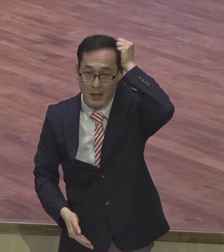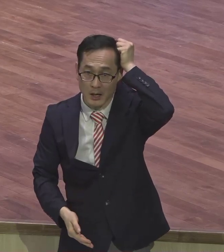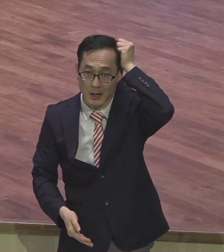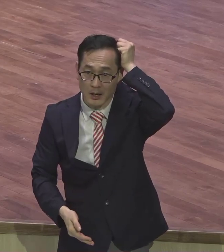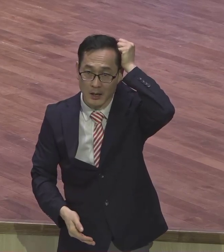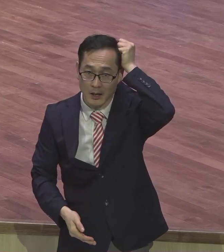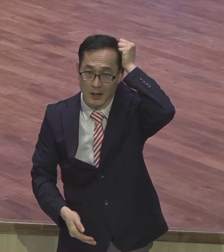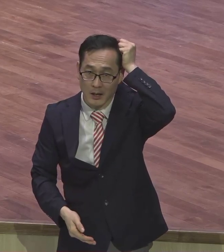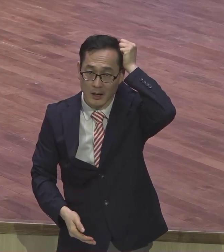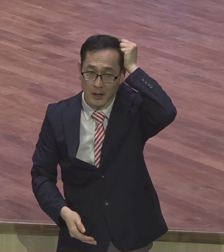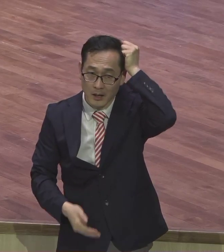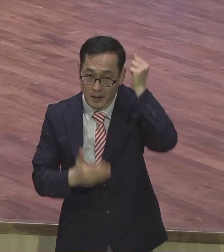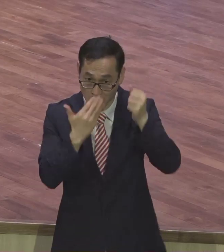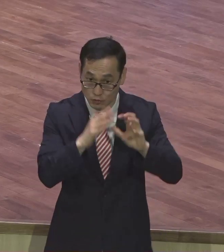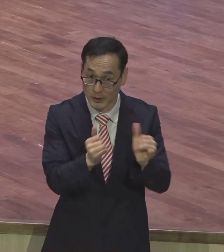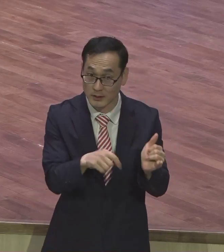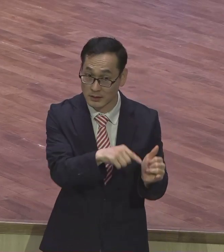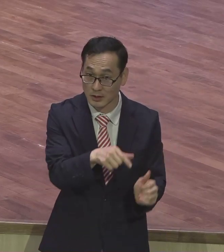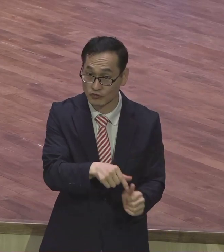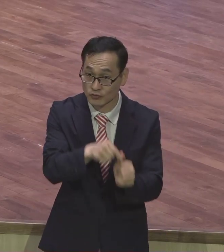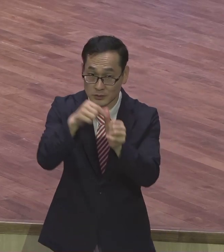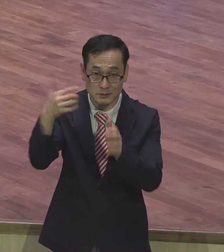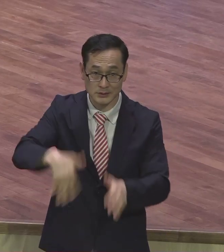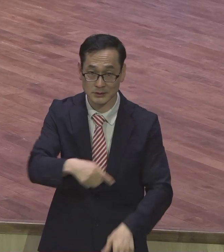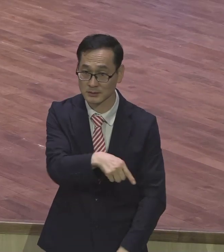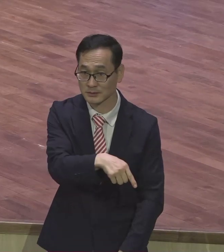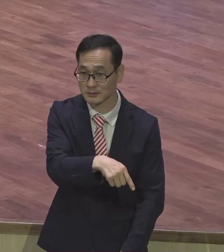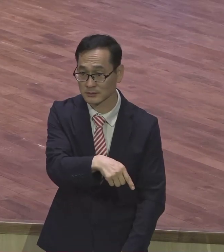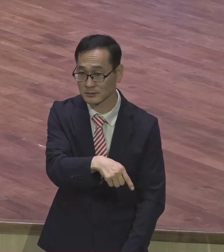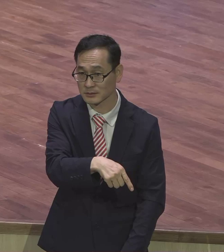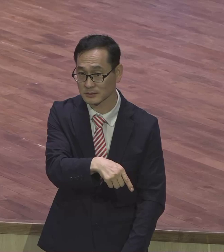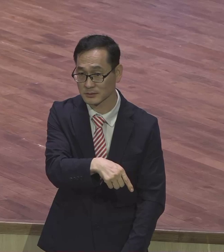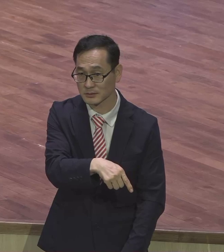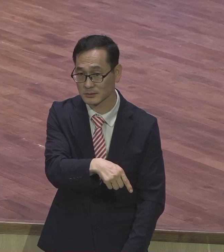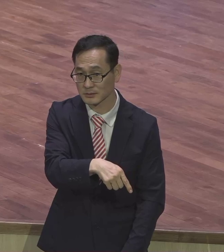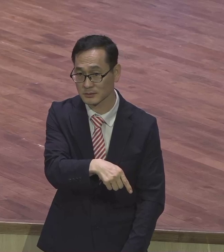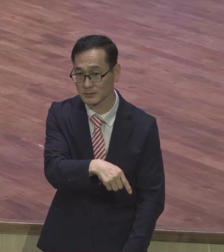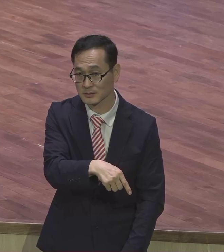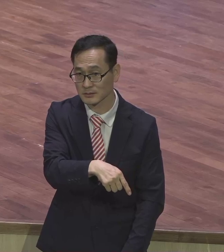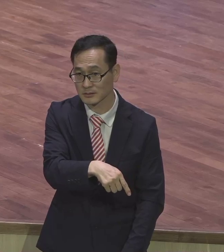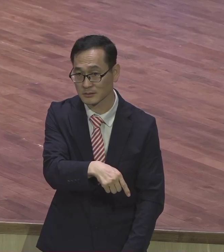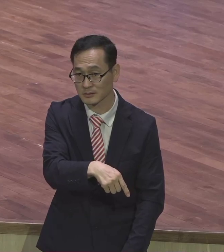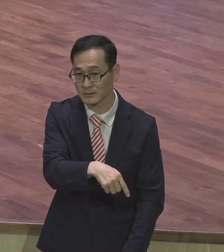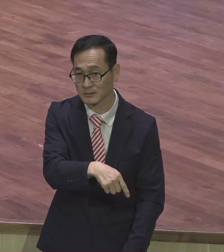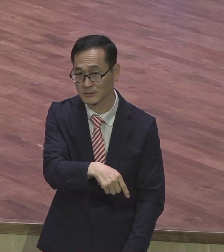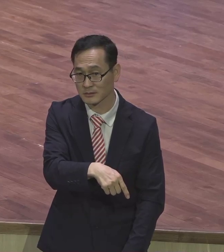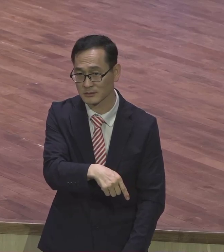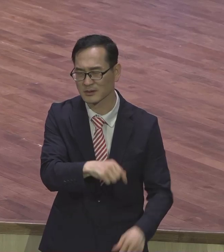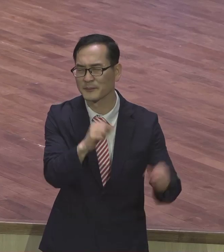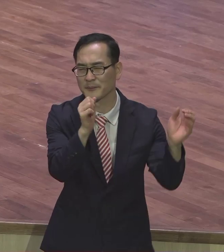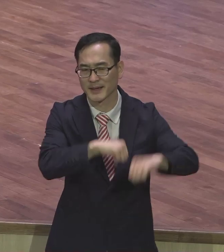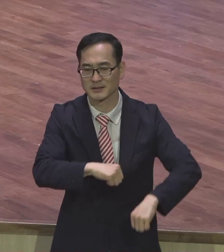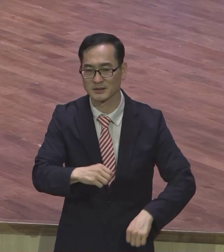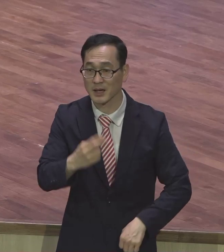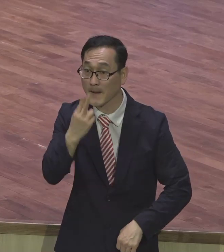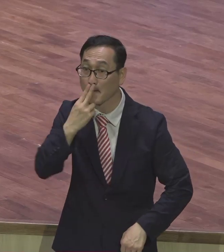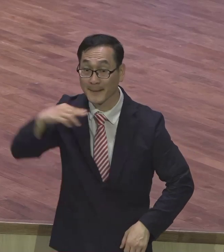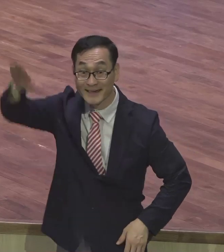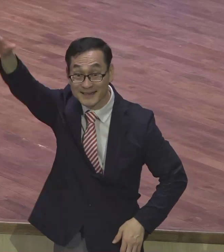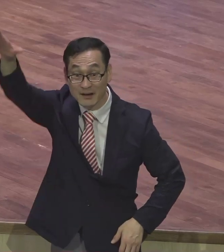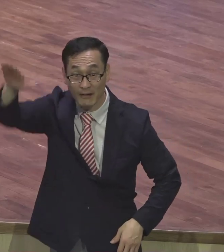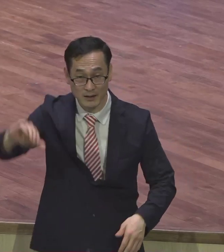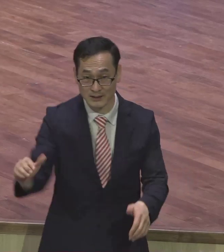유대인들이 왜 망했어요 왜 히틀러가 유대인들 600만 명을 깨세로 죽였습니까